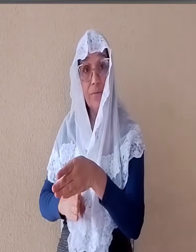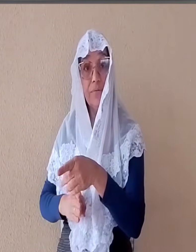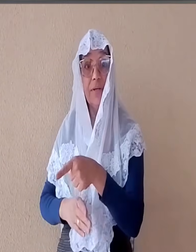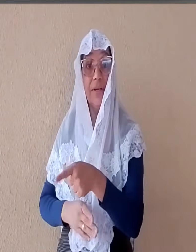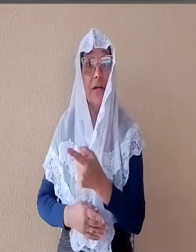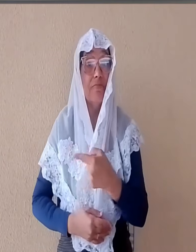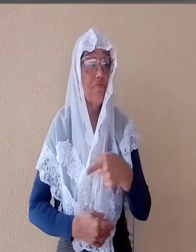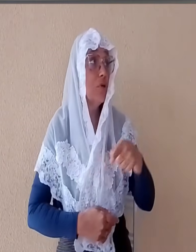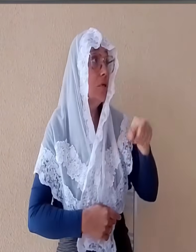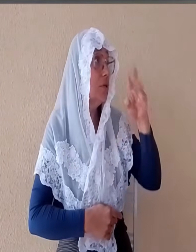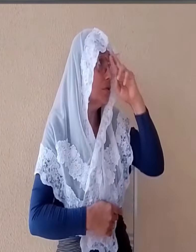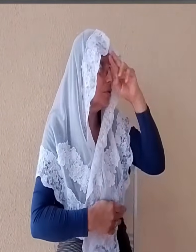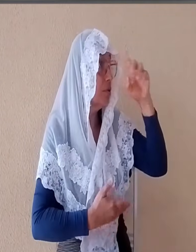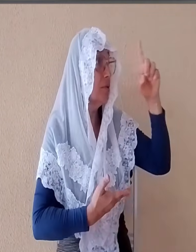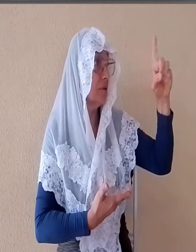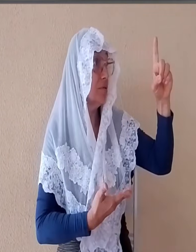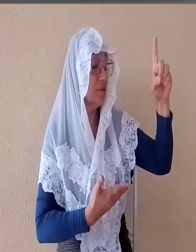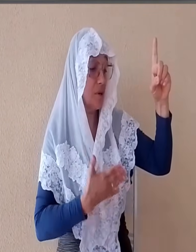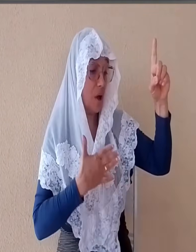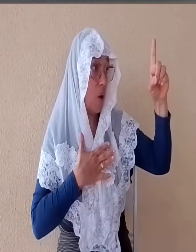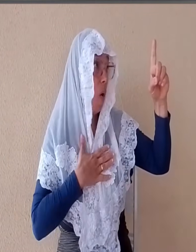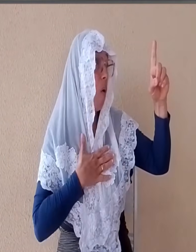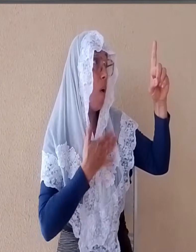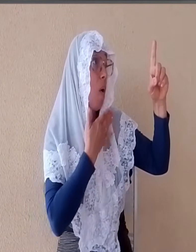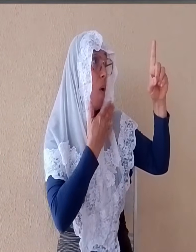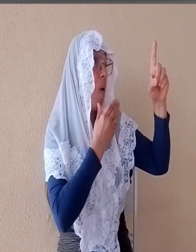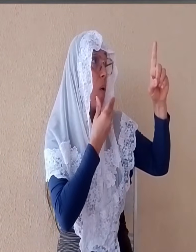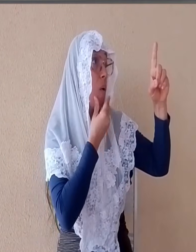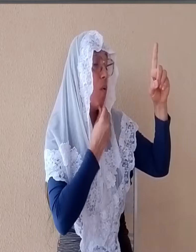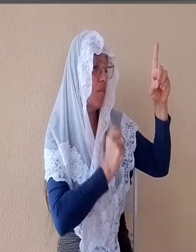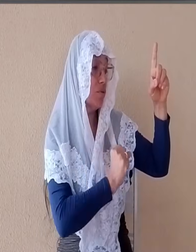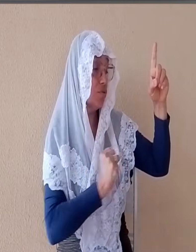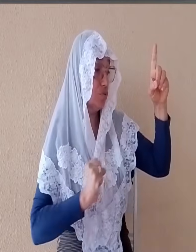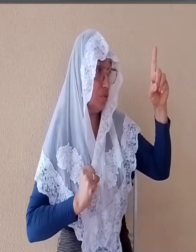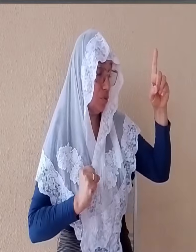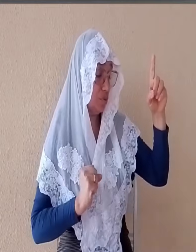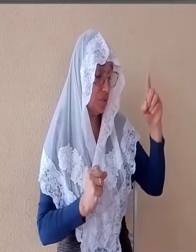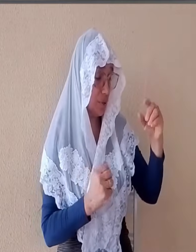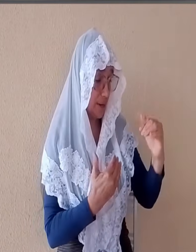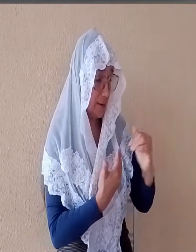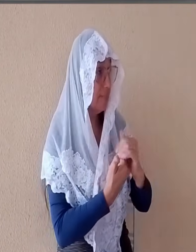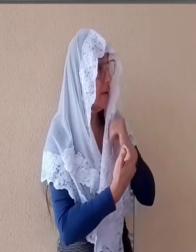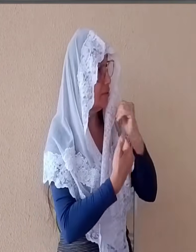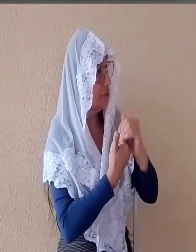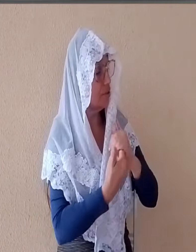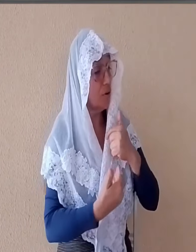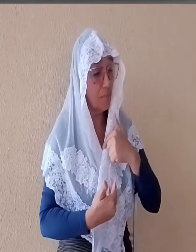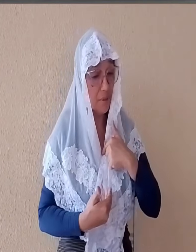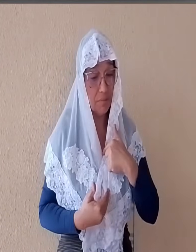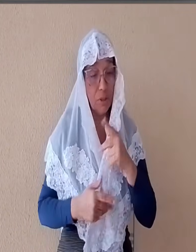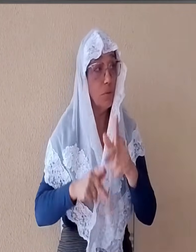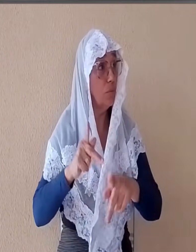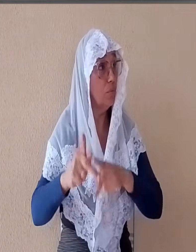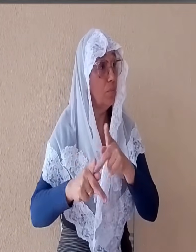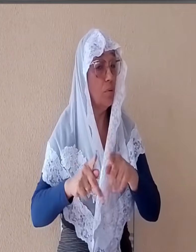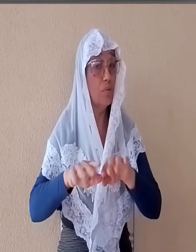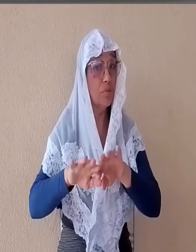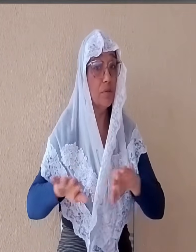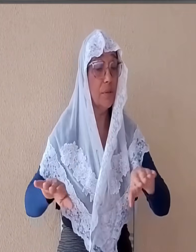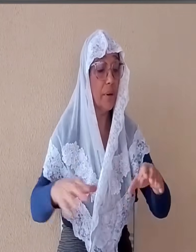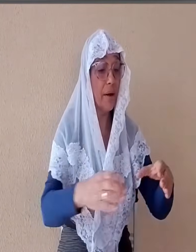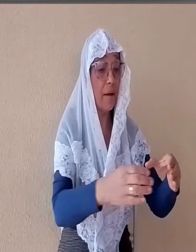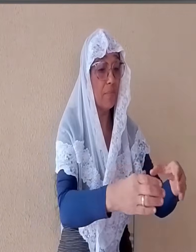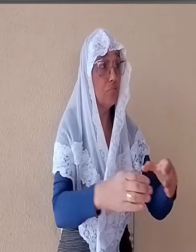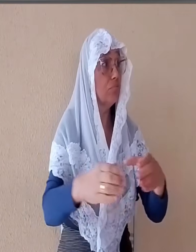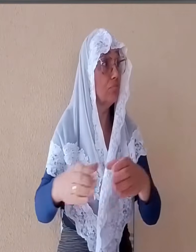alguns anciãos das tribos. E aquela causa que eles não sabem julgar, eu julgo, e a que eu não julgar, não saber, eu vou ao Senhor. E o